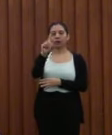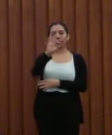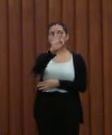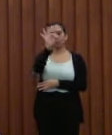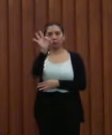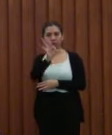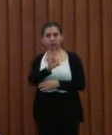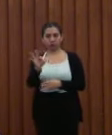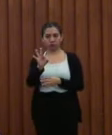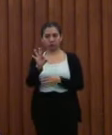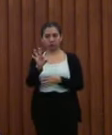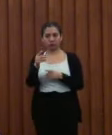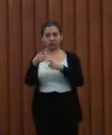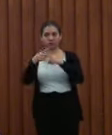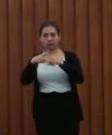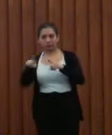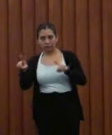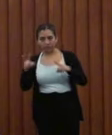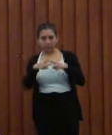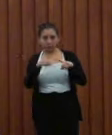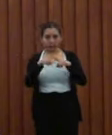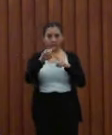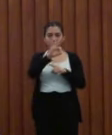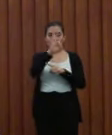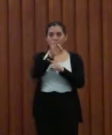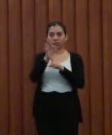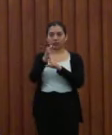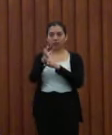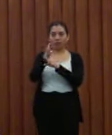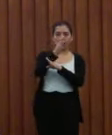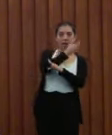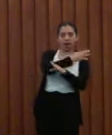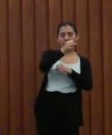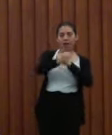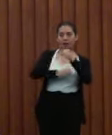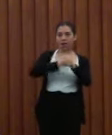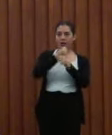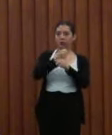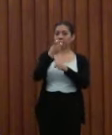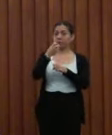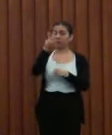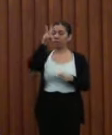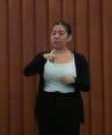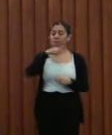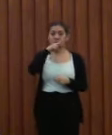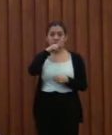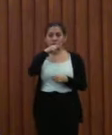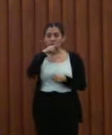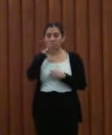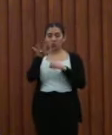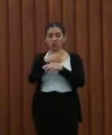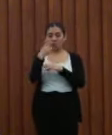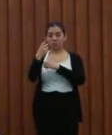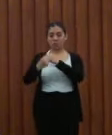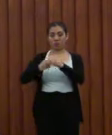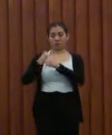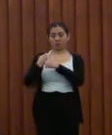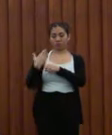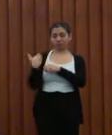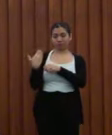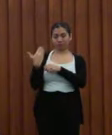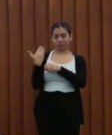¿no?, en comparación con el promedio de los años anteriores, ¿no? Este es un dato que resulta preocupante, ¿no? Les debo